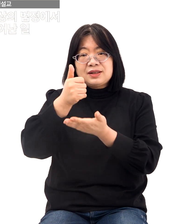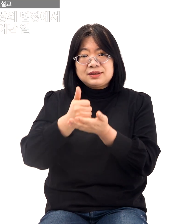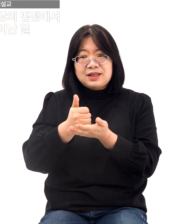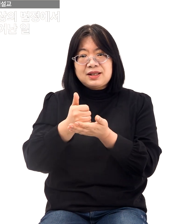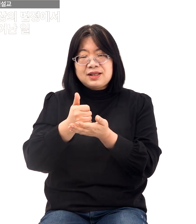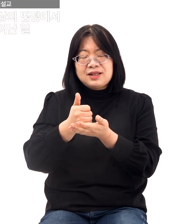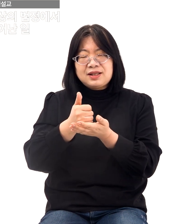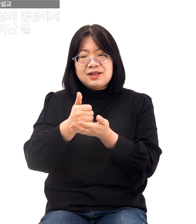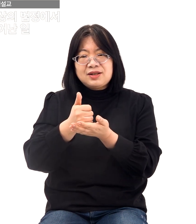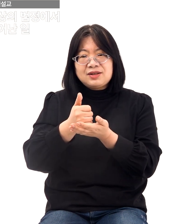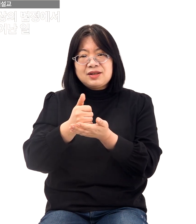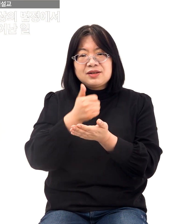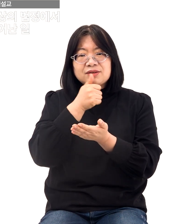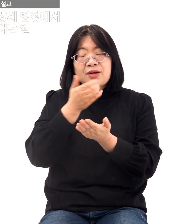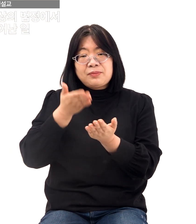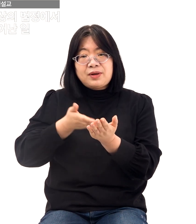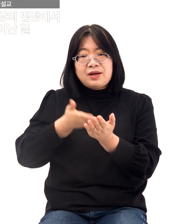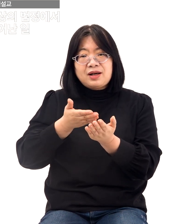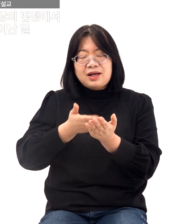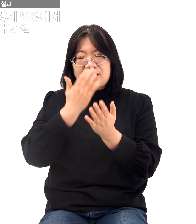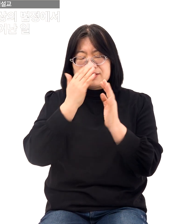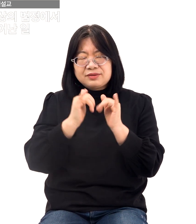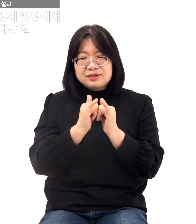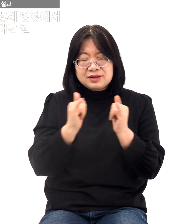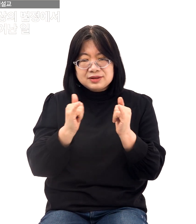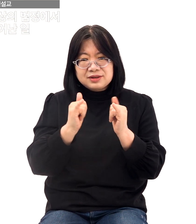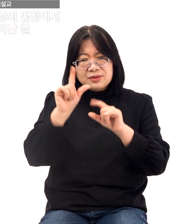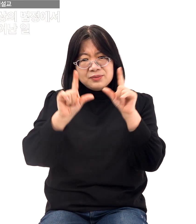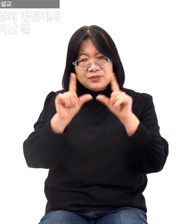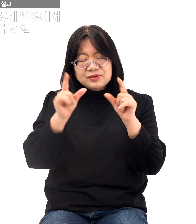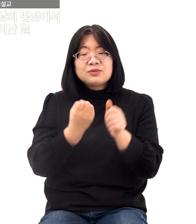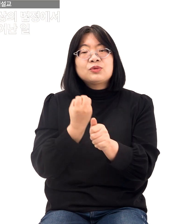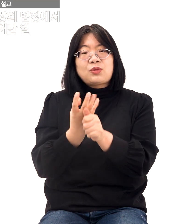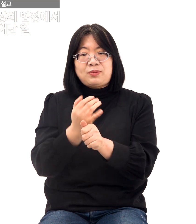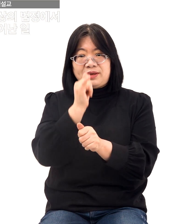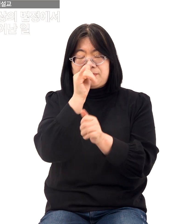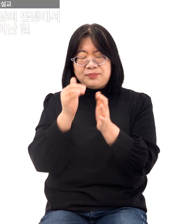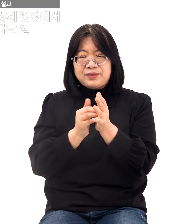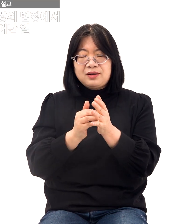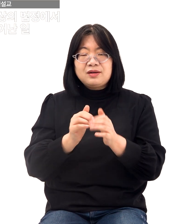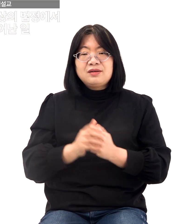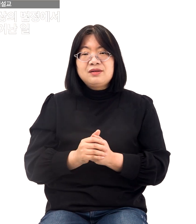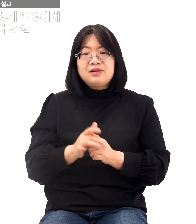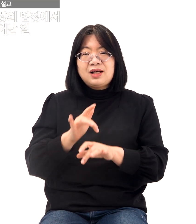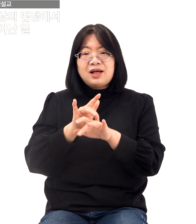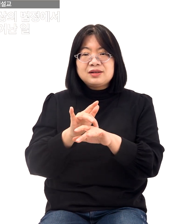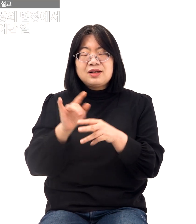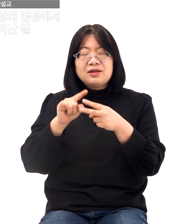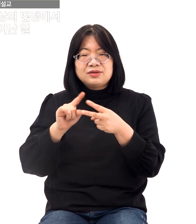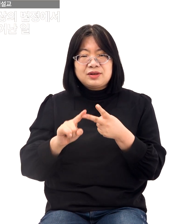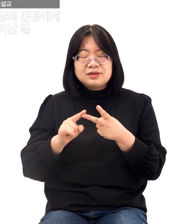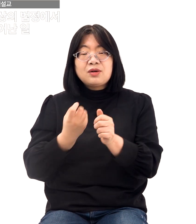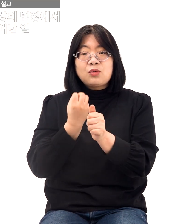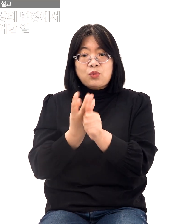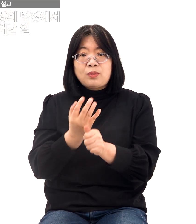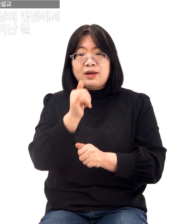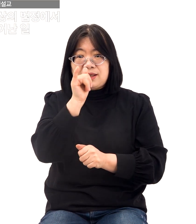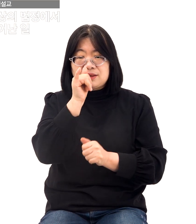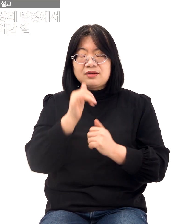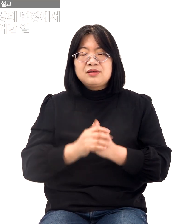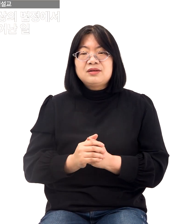대제사장으로 대변된 이스라엘 백성들의 상태를 고발하는 겁니다. 사탄은 두 가지 차원의 고발이